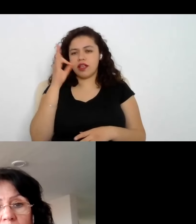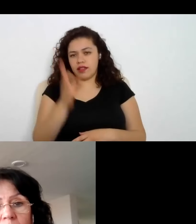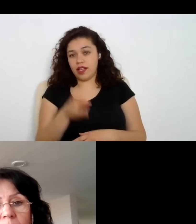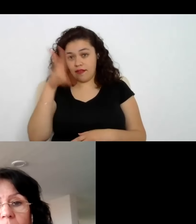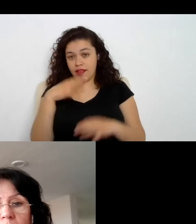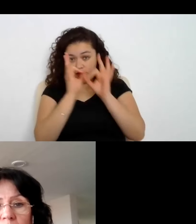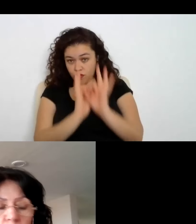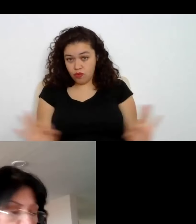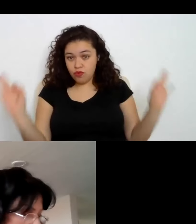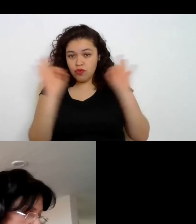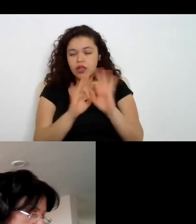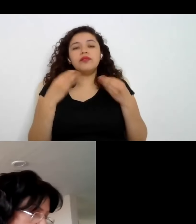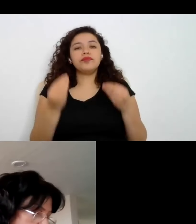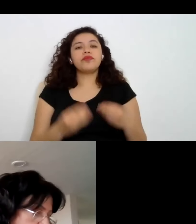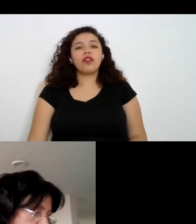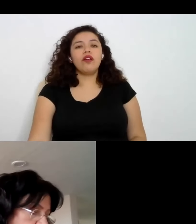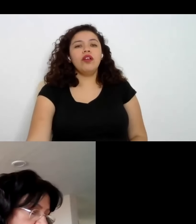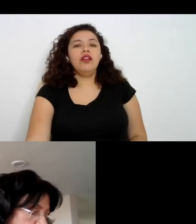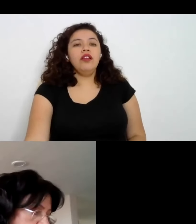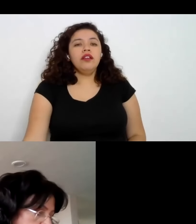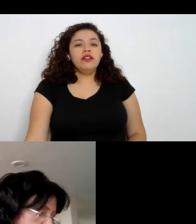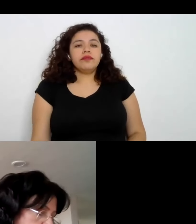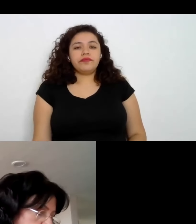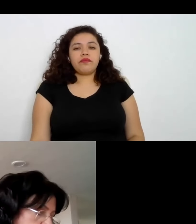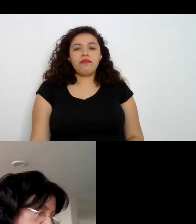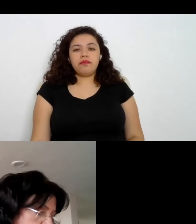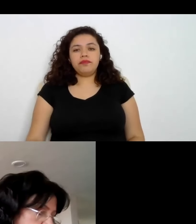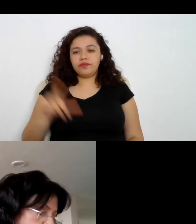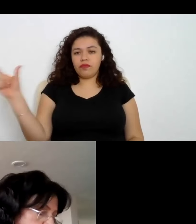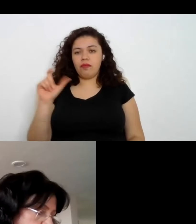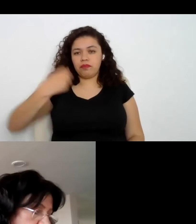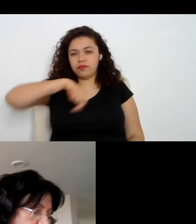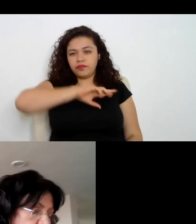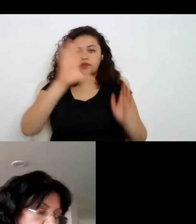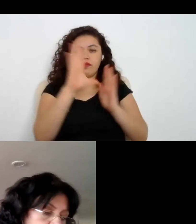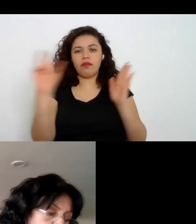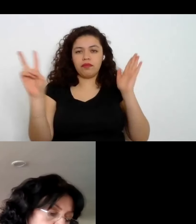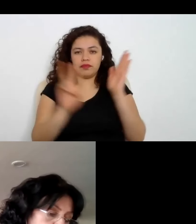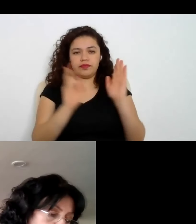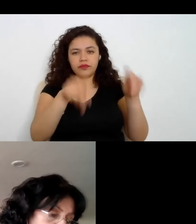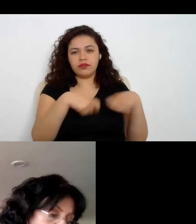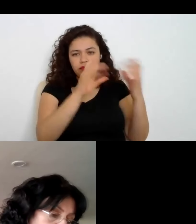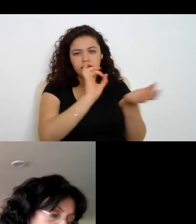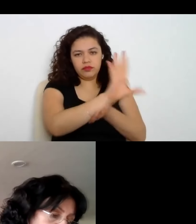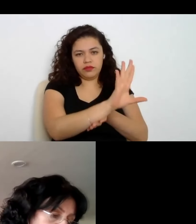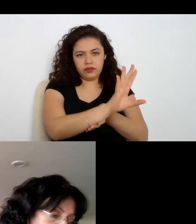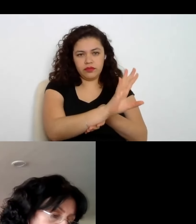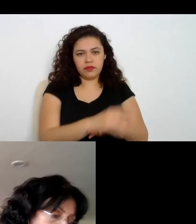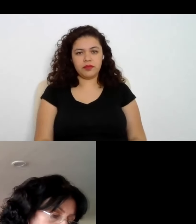también que, vaya, cuando nosotros entregamos un currículum, que digo que es raro, ¿no? Pero si